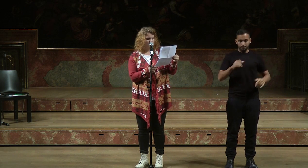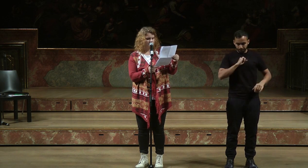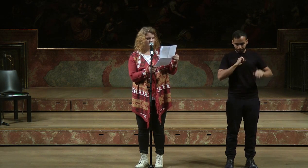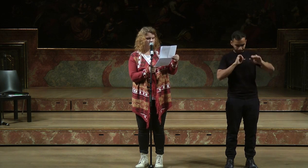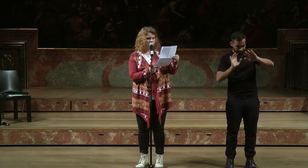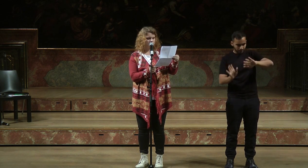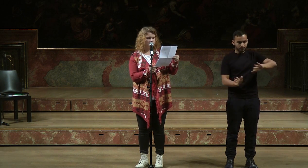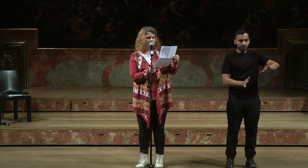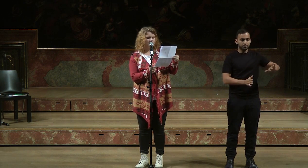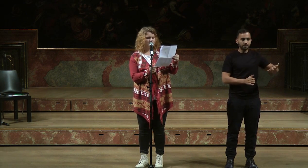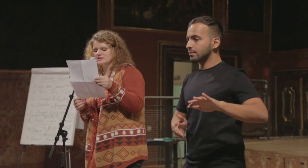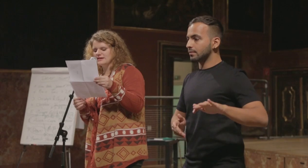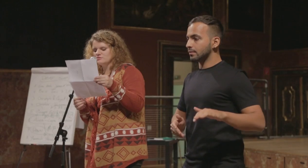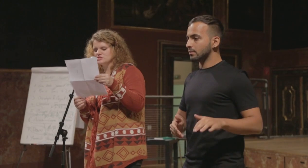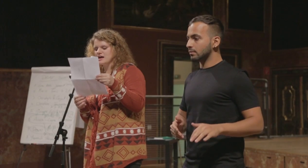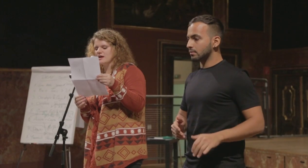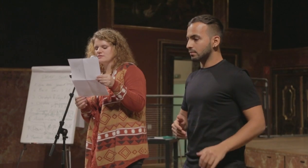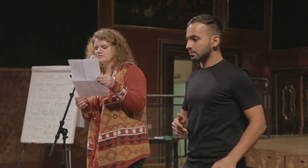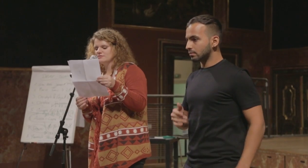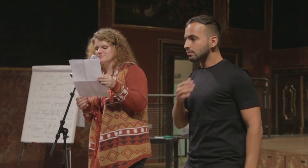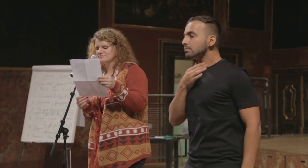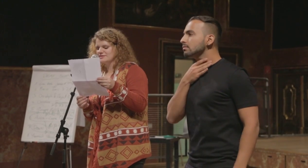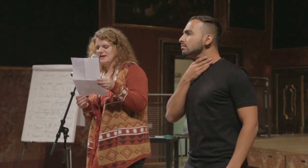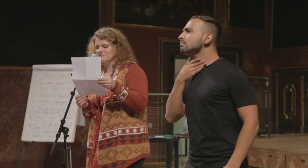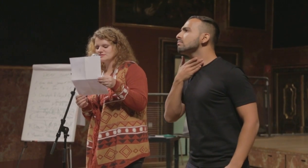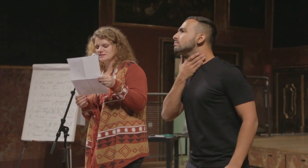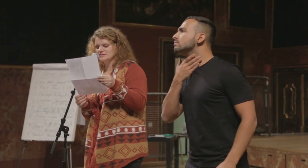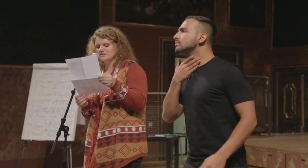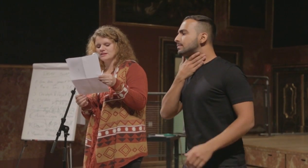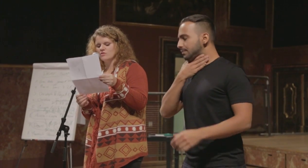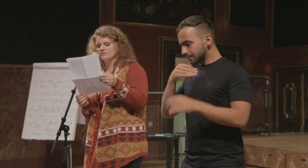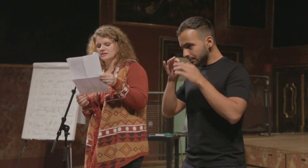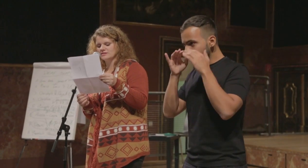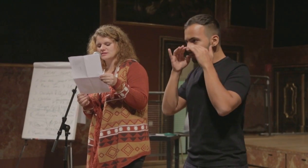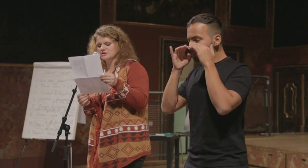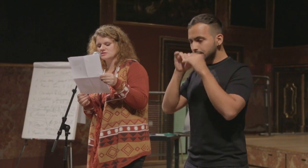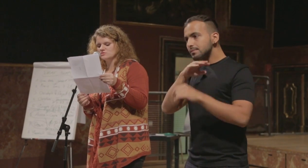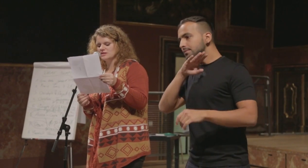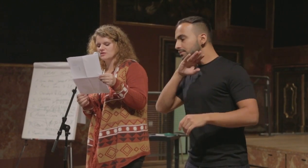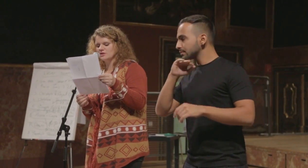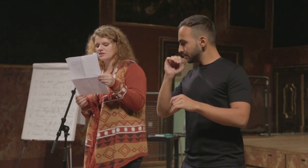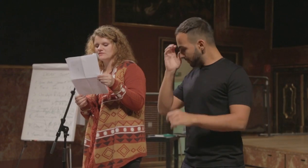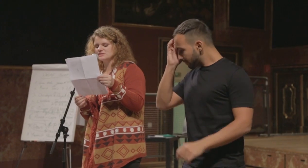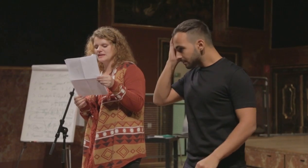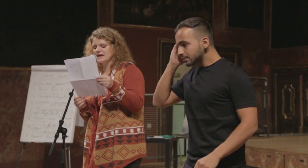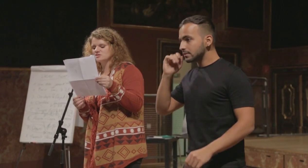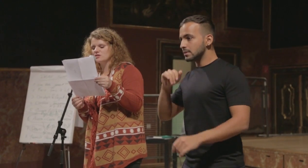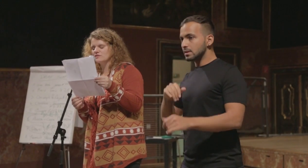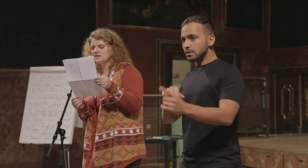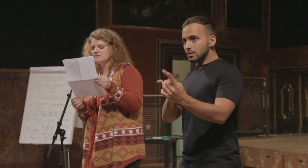Deine Stimme hat sich leicht überschlagen und Tränenwasser hat sich in deinen Augenwinkel gesammelt, als du ihn erneut etwas energischer darauf